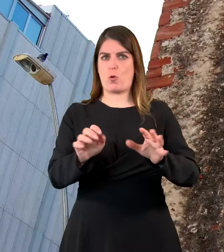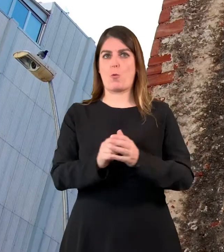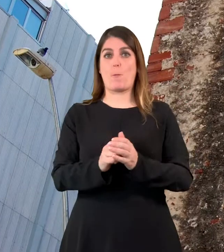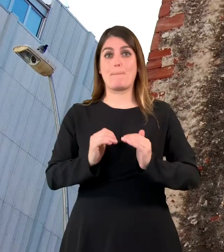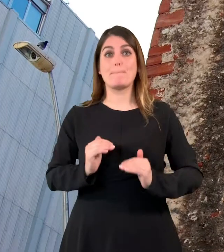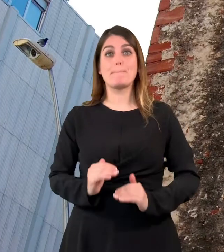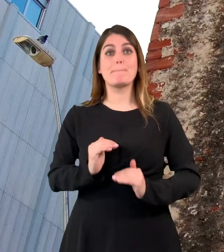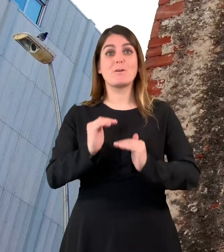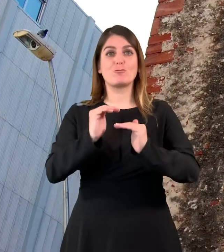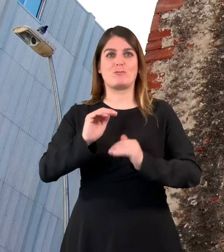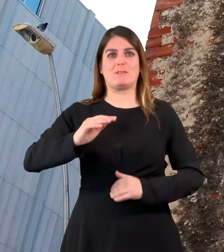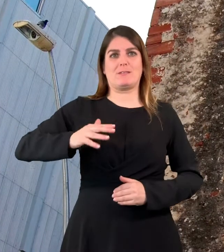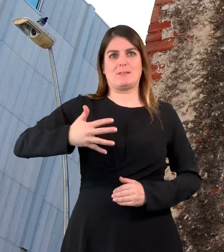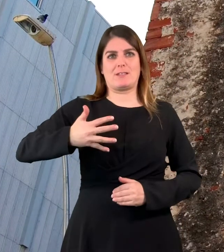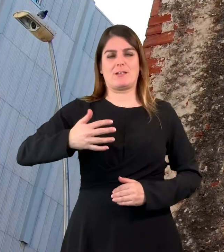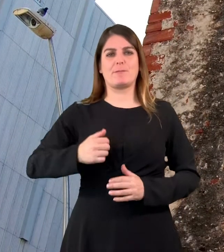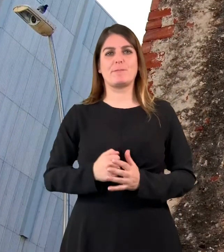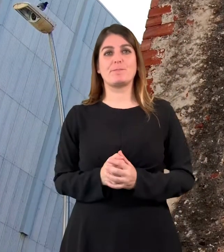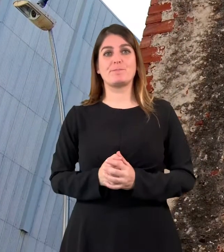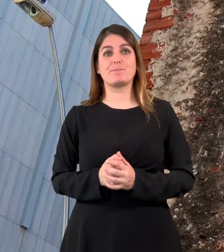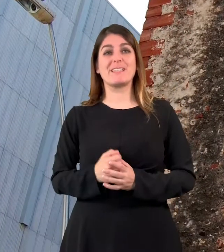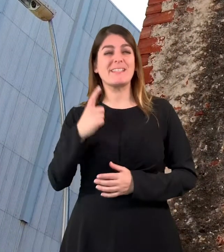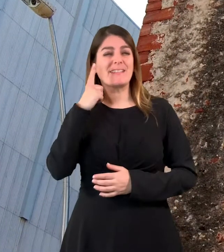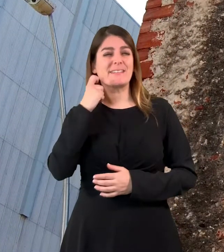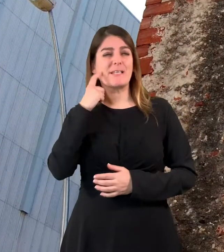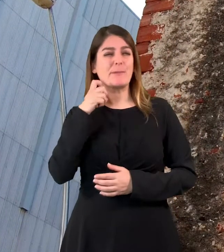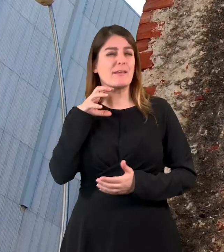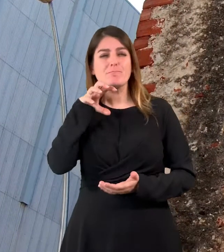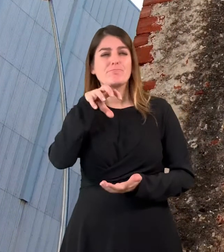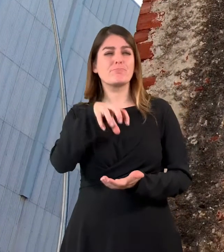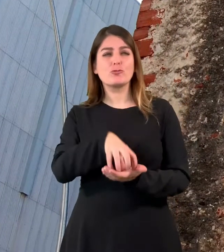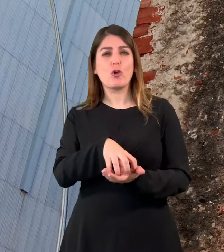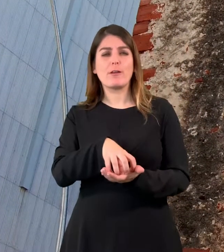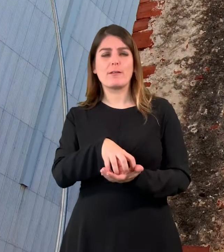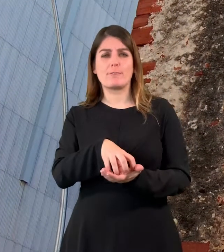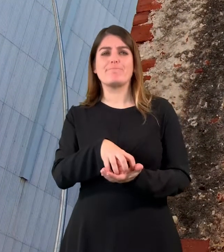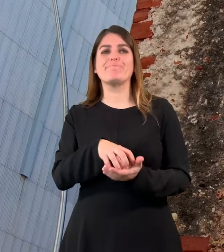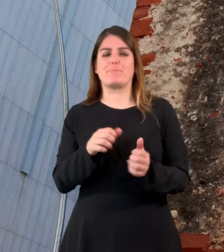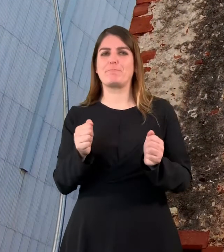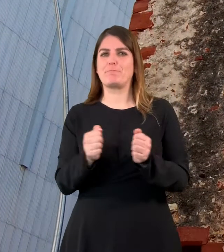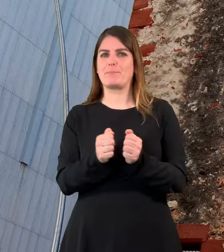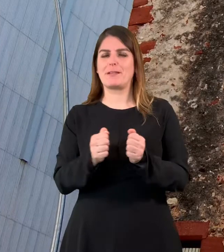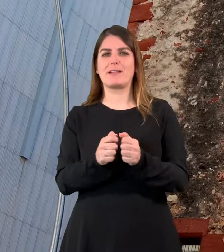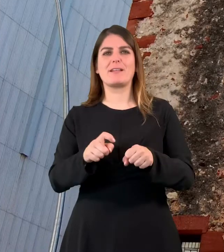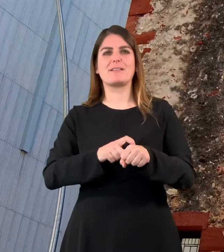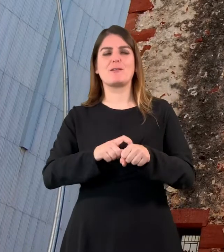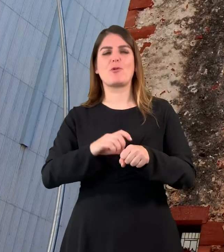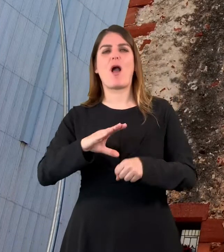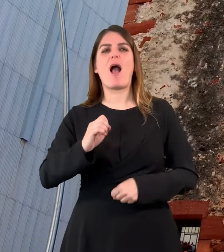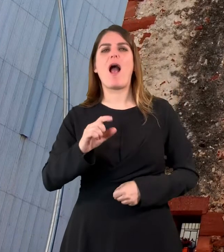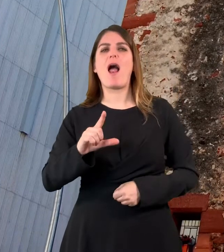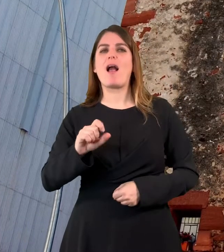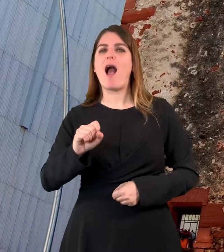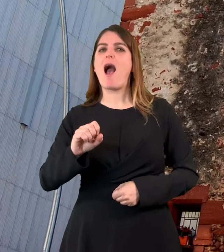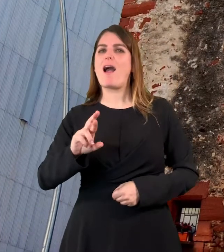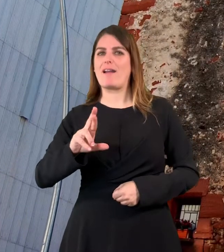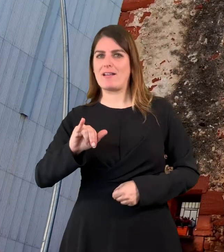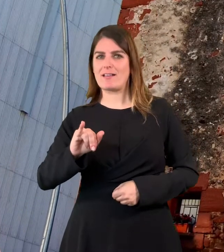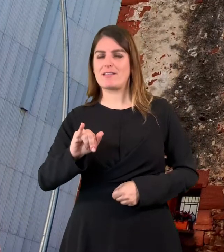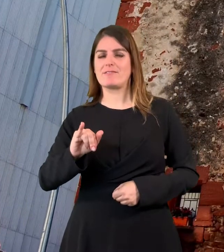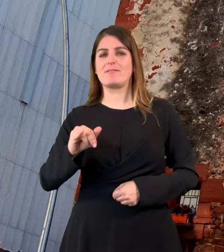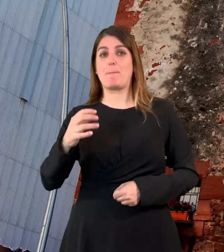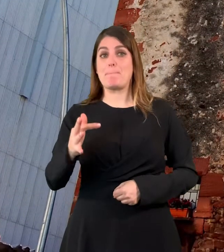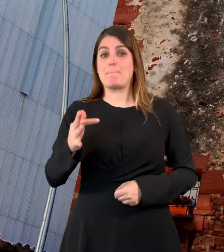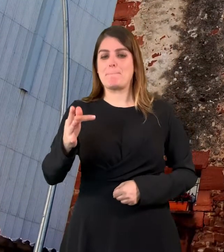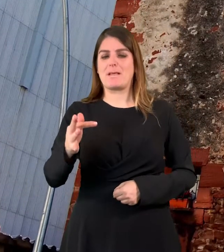5 plantes. Com és habitual en aquest tipus de construccions, està feta de maçoneria de pedra calcària amb blocs